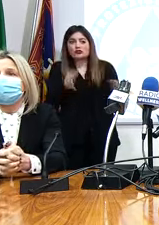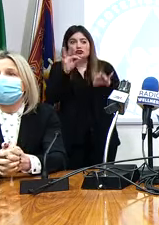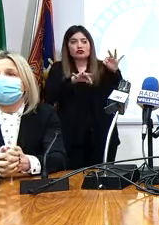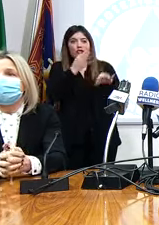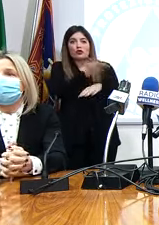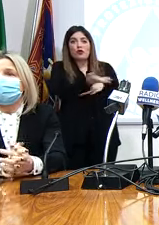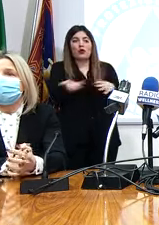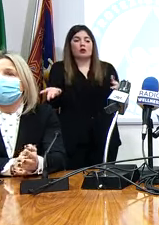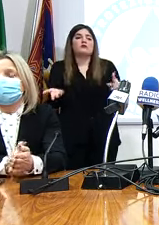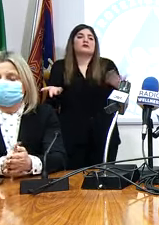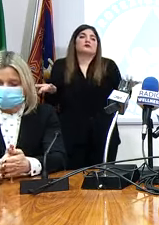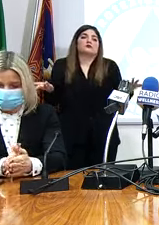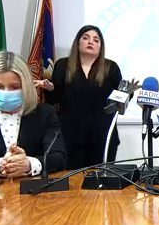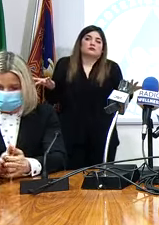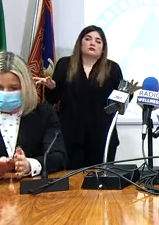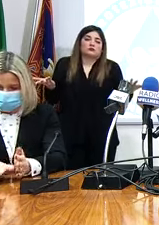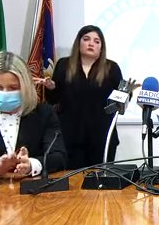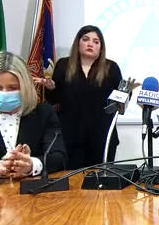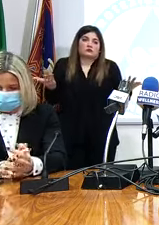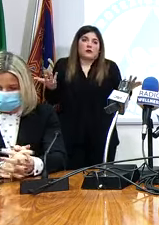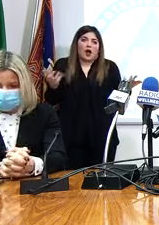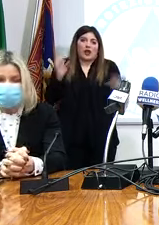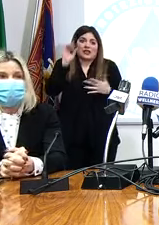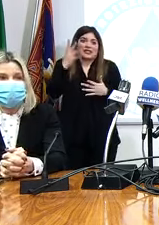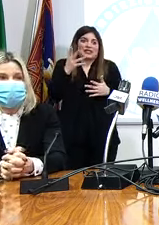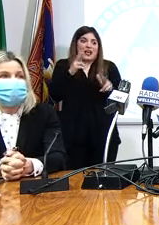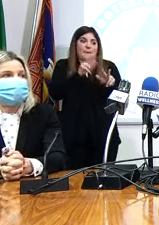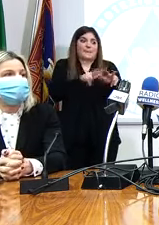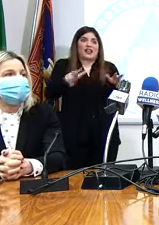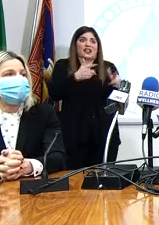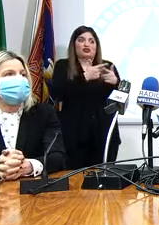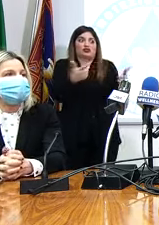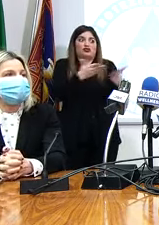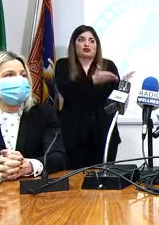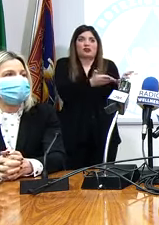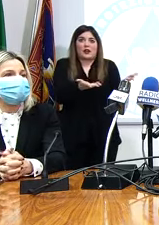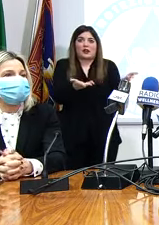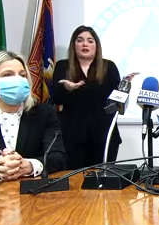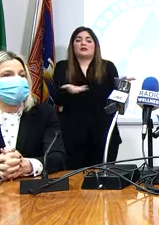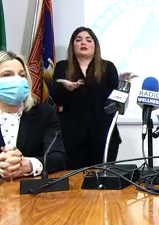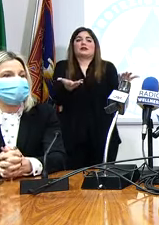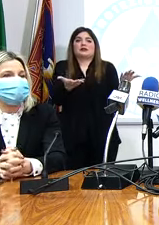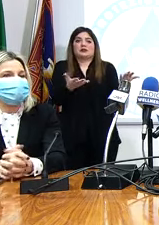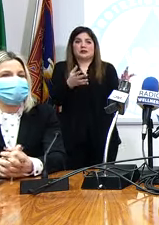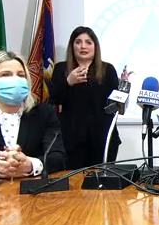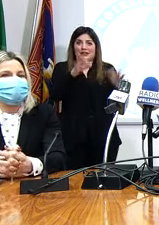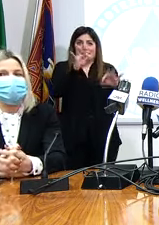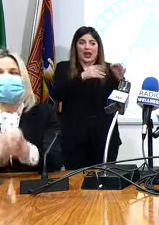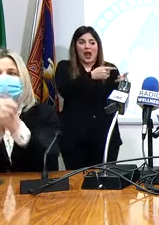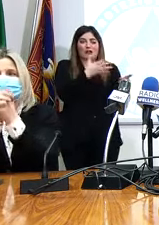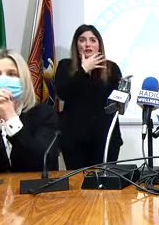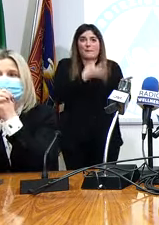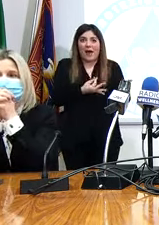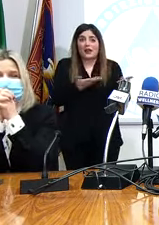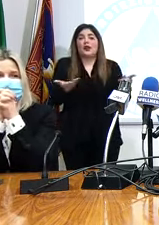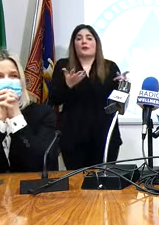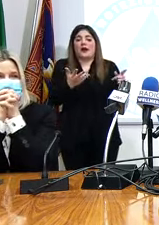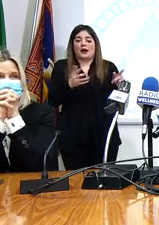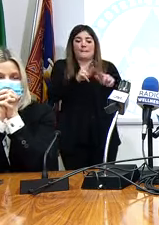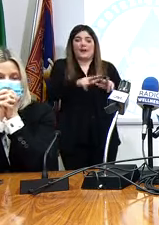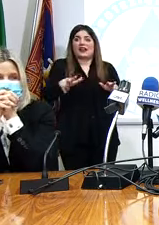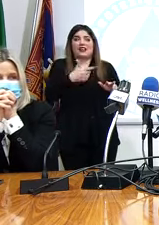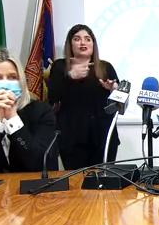pratico, se non ha parcheggio, per quanto bello sia il teatro, cioè, capisci che decide di venire a vaccinarsi e non a vedere